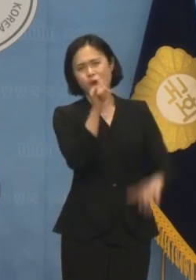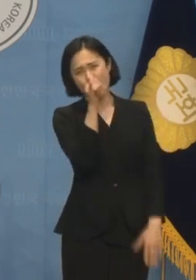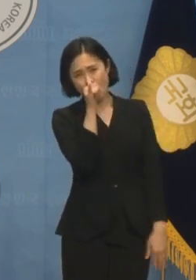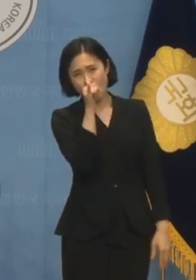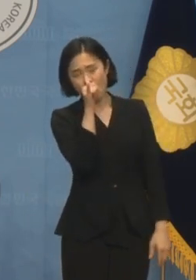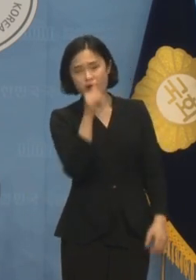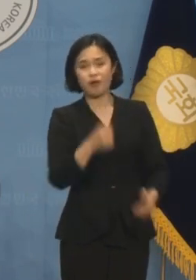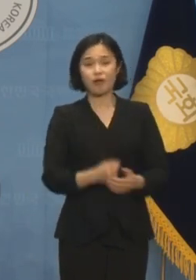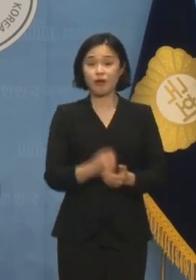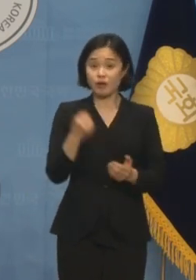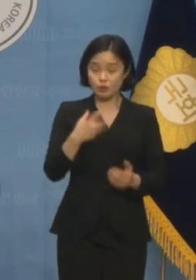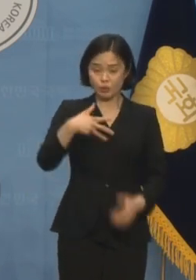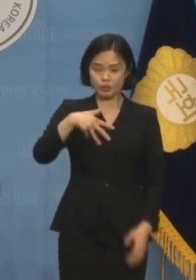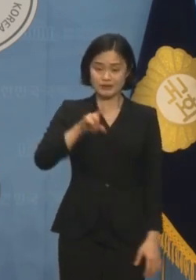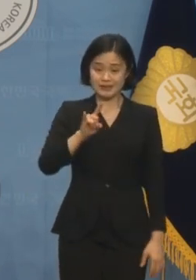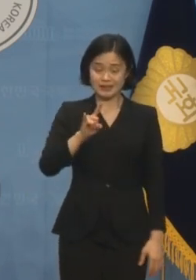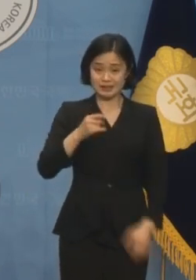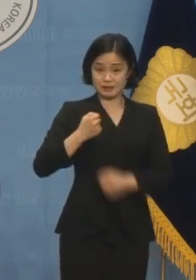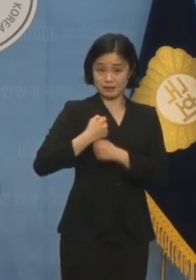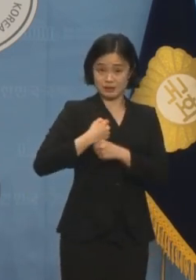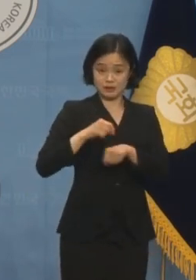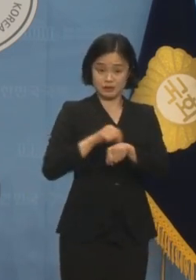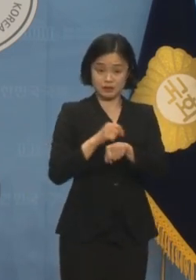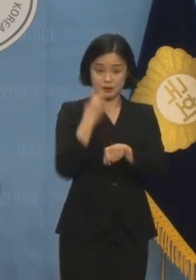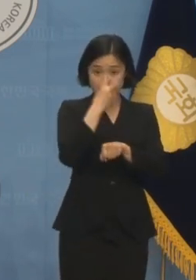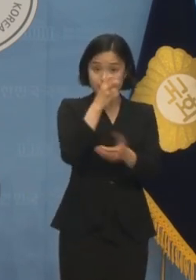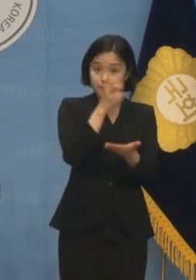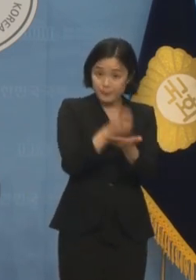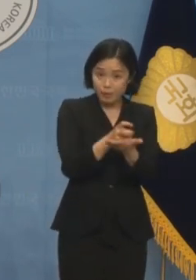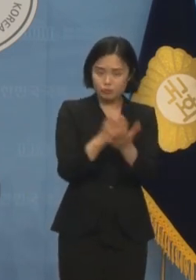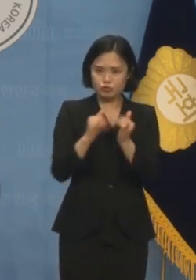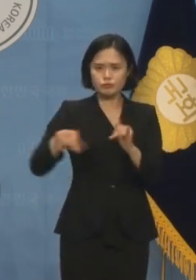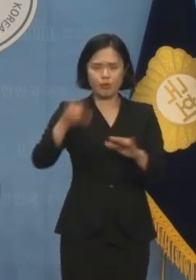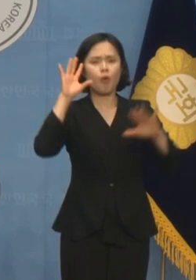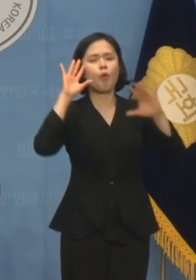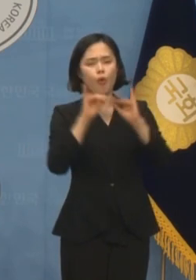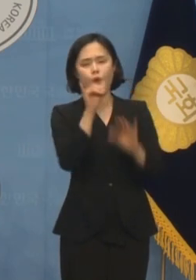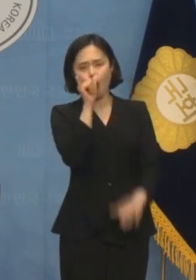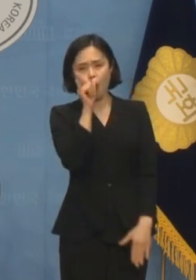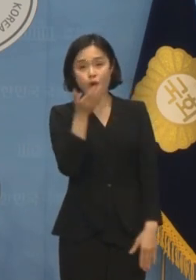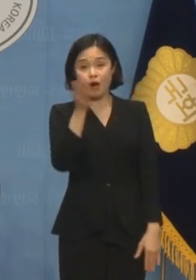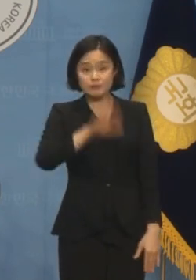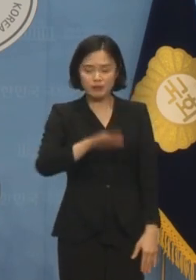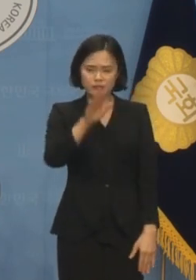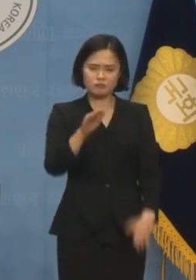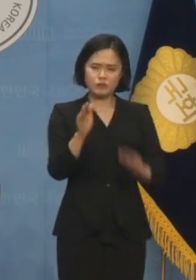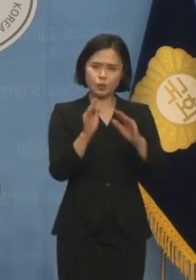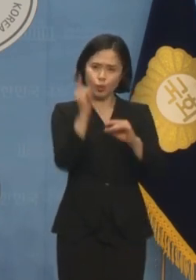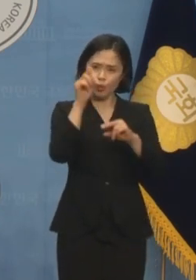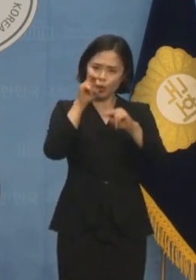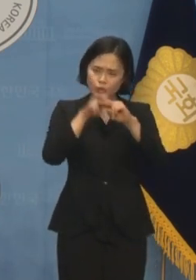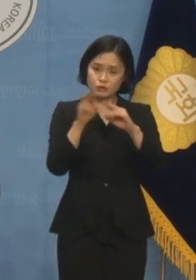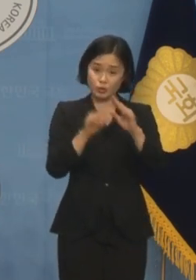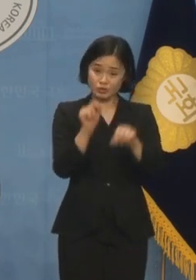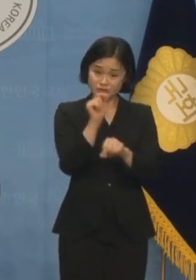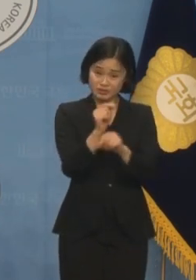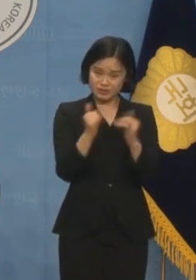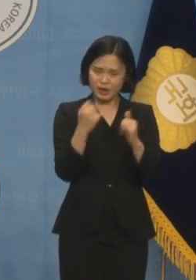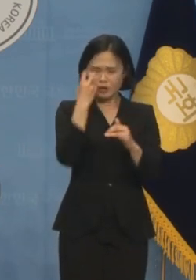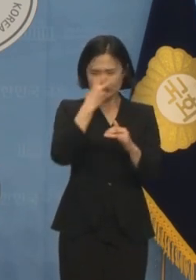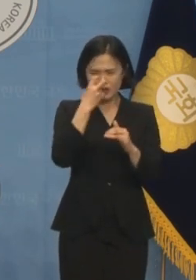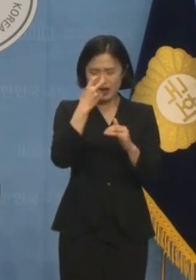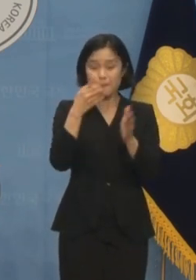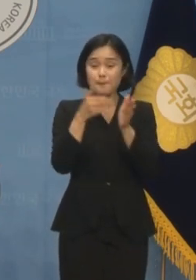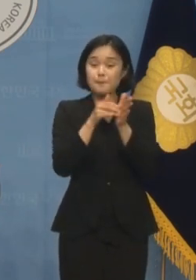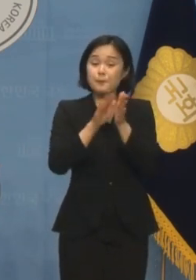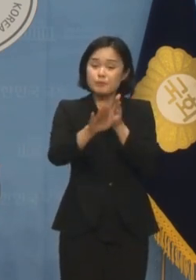찬성하는 최혜병특검법은 검경과 공수처 수사 뒤에나 결과가 미진하면 하자고요? 격노한